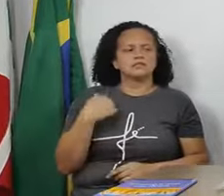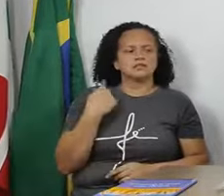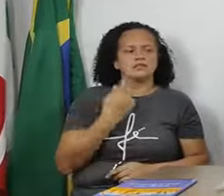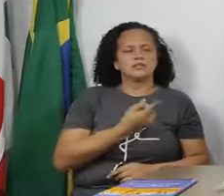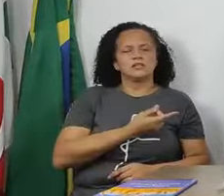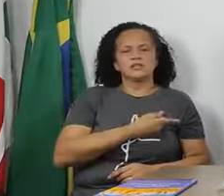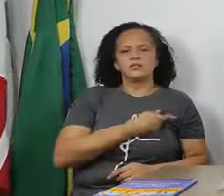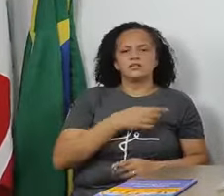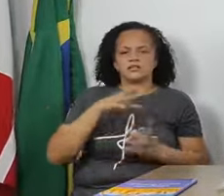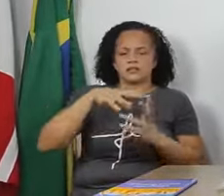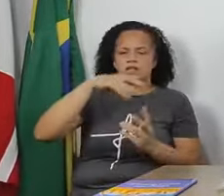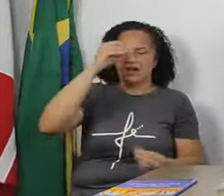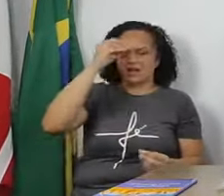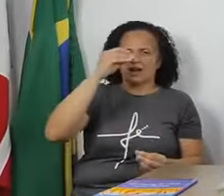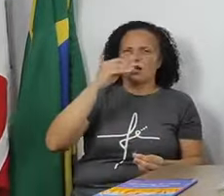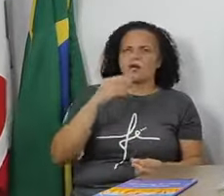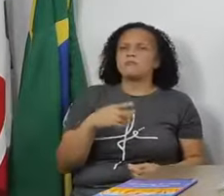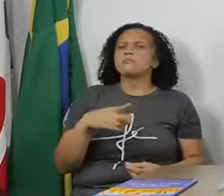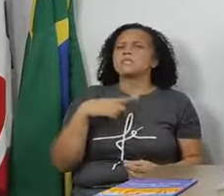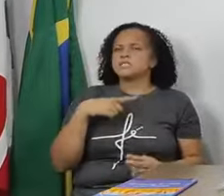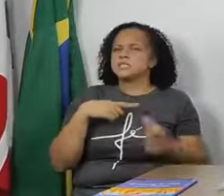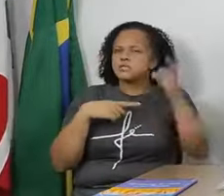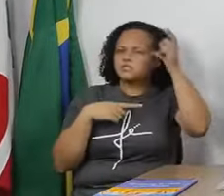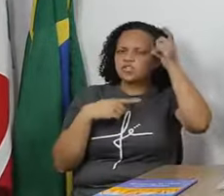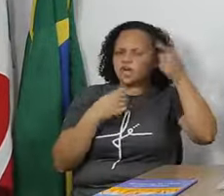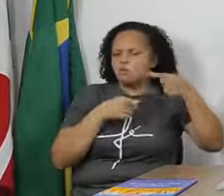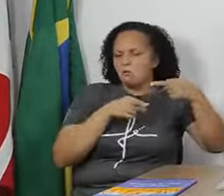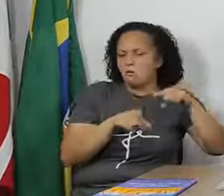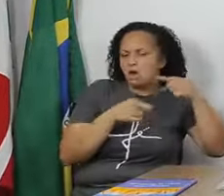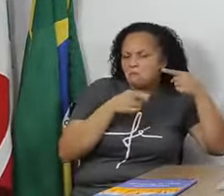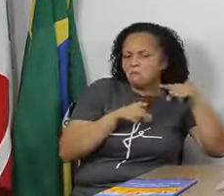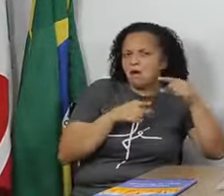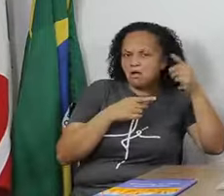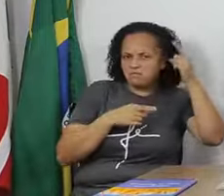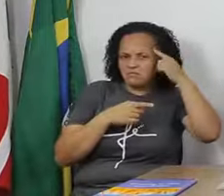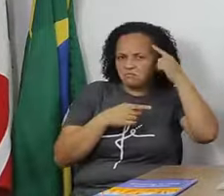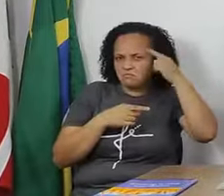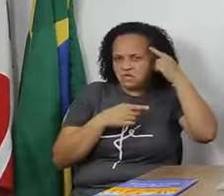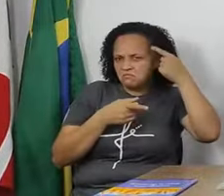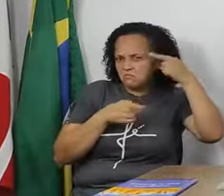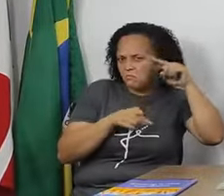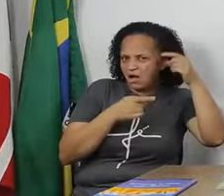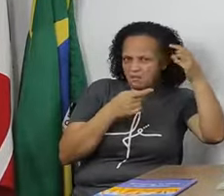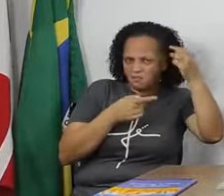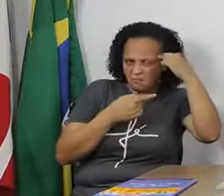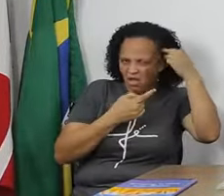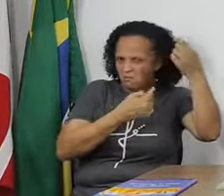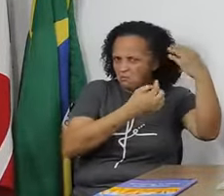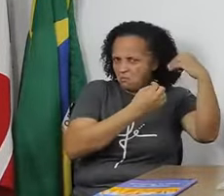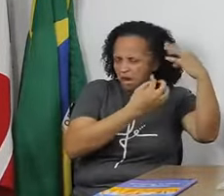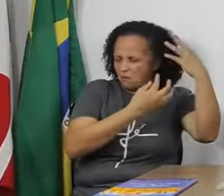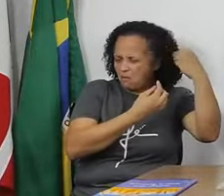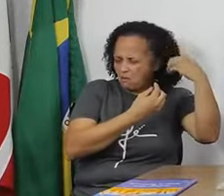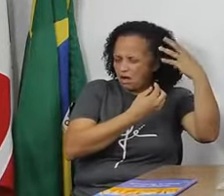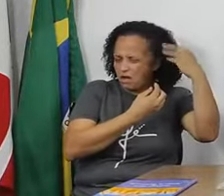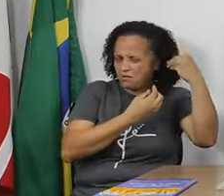alma, ela é atacada, ela é confrontada na mente, nas emoções e na